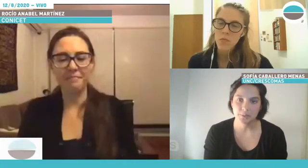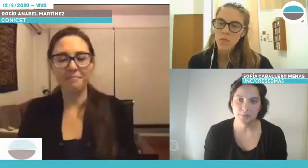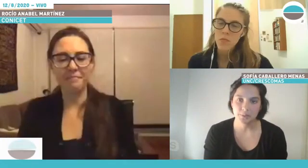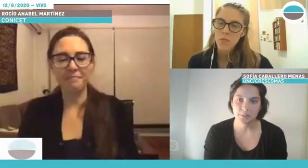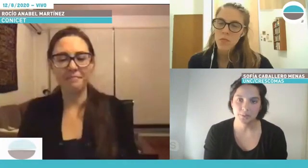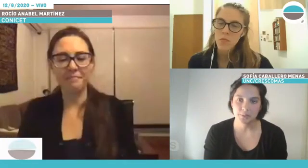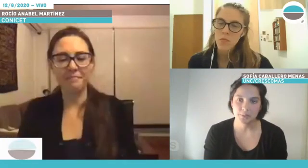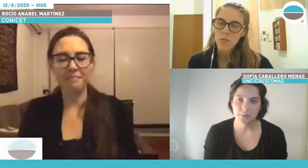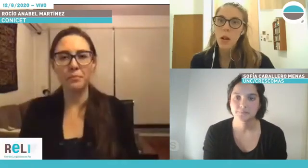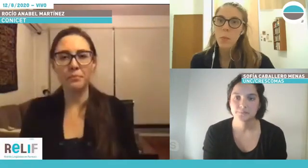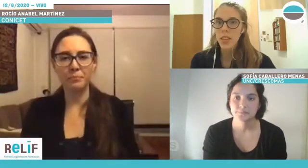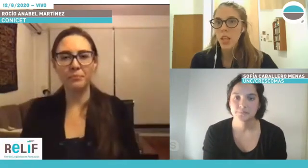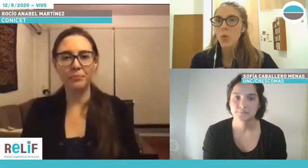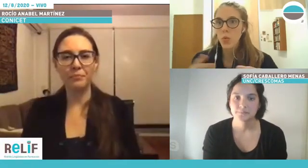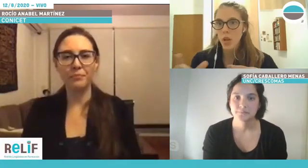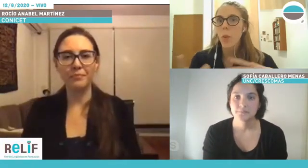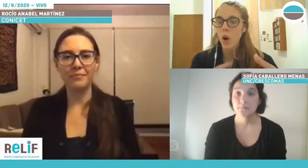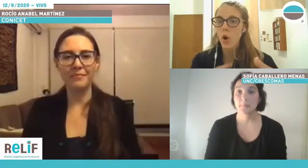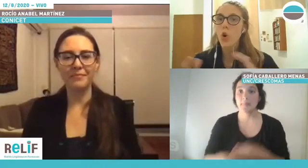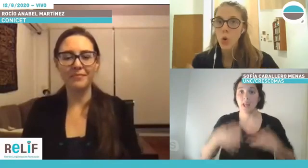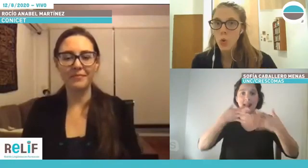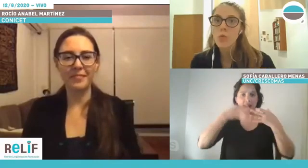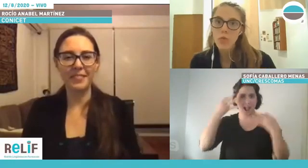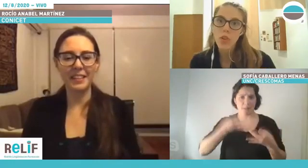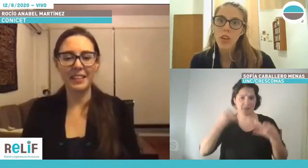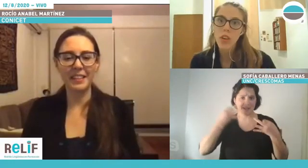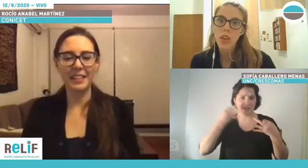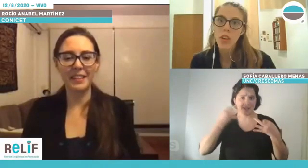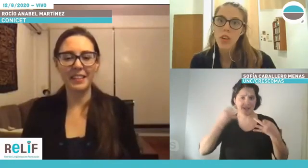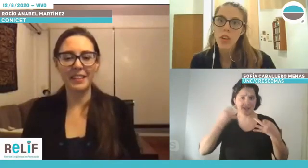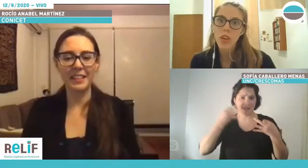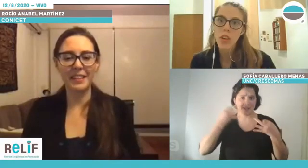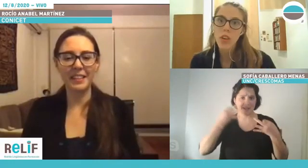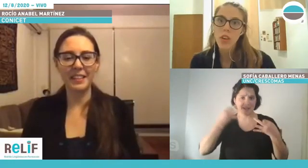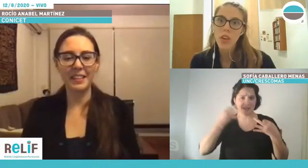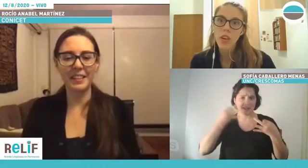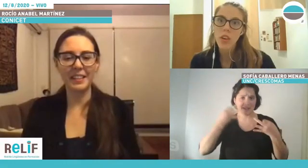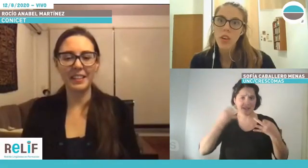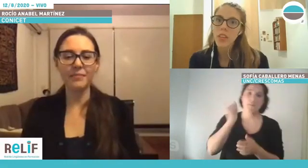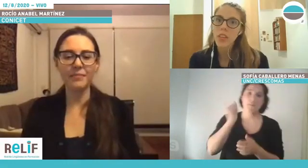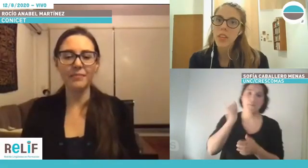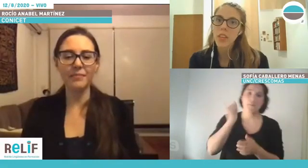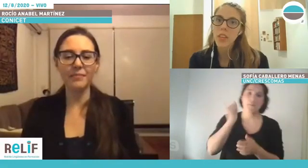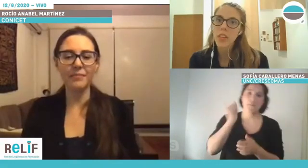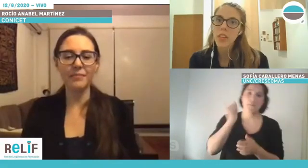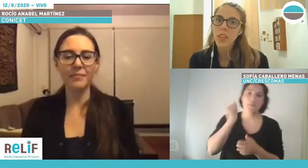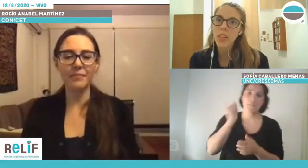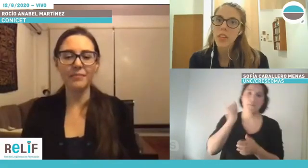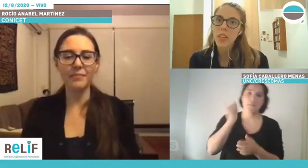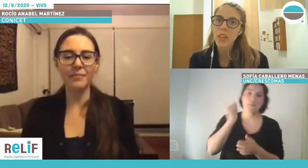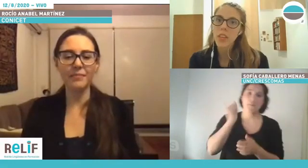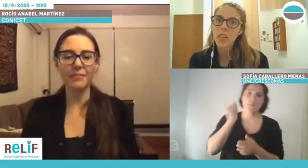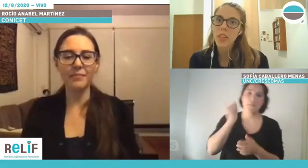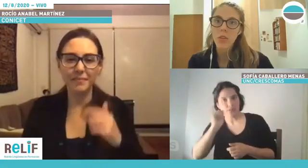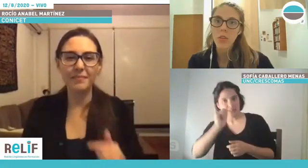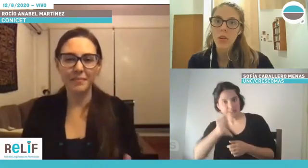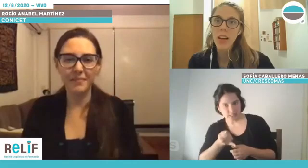muchas formas. Realmente un trabajo conjunto de filmar y tener los videos,